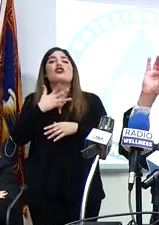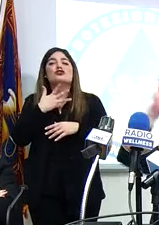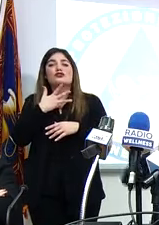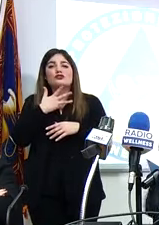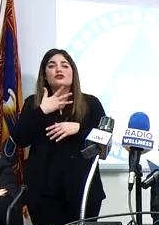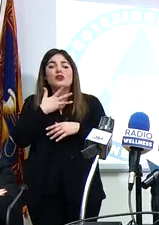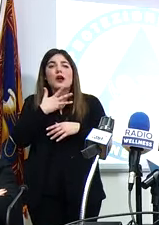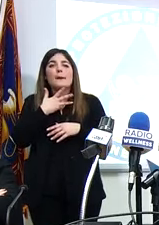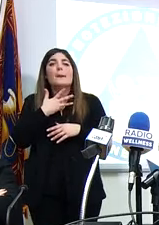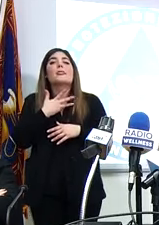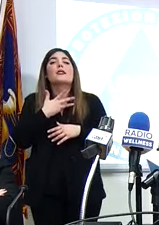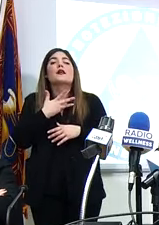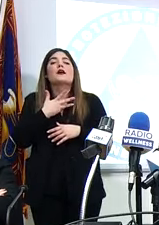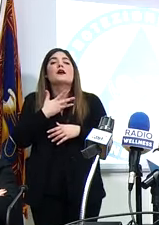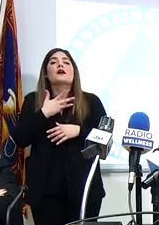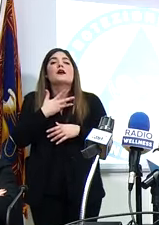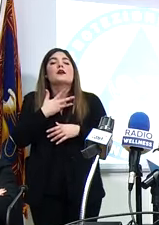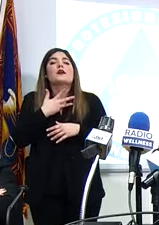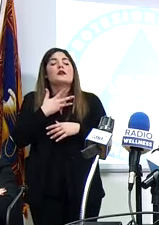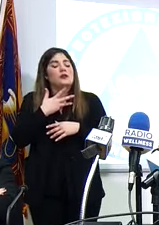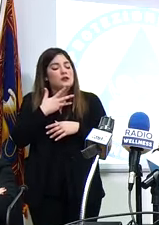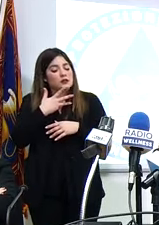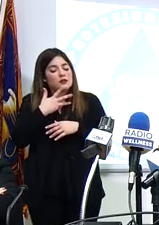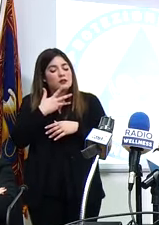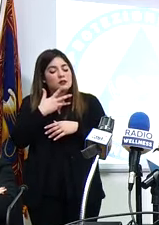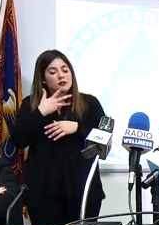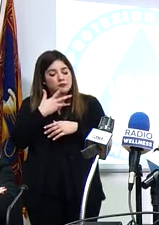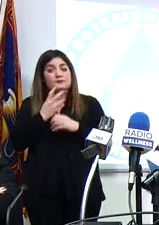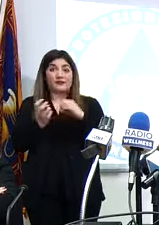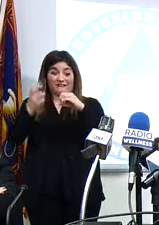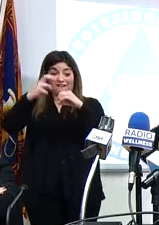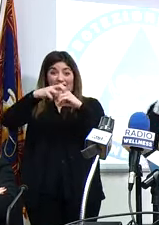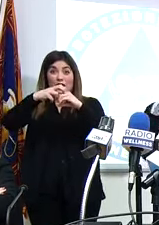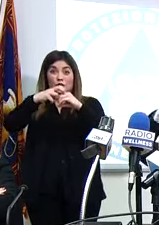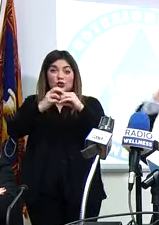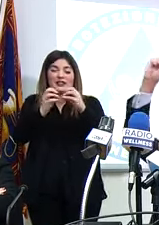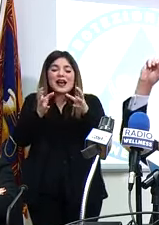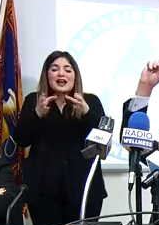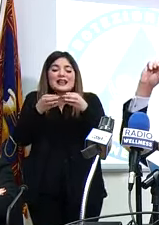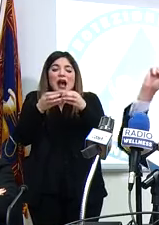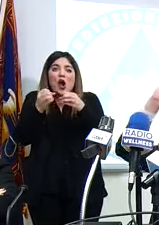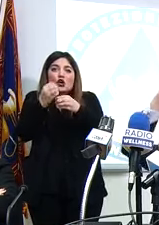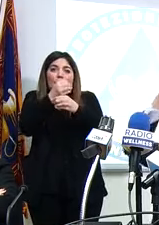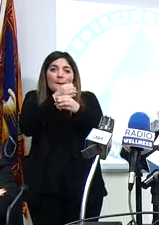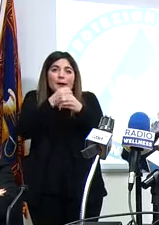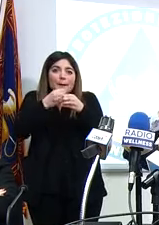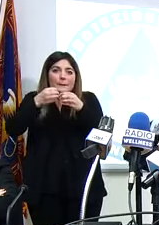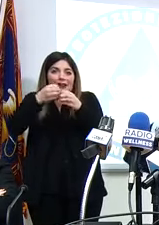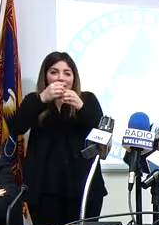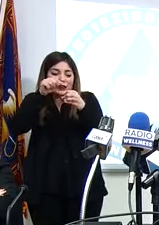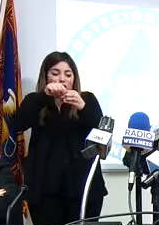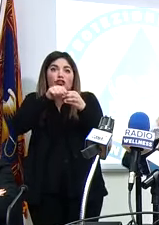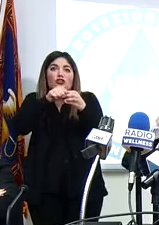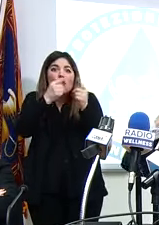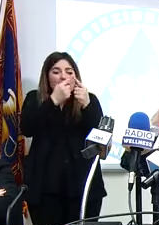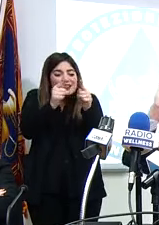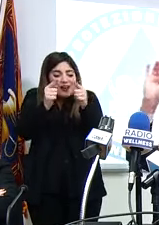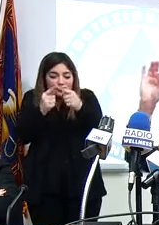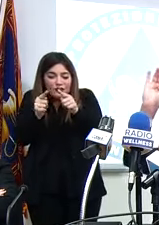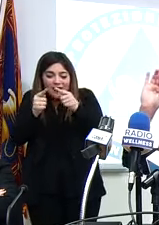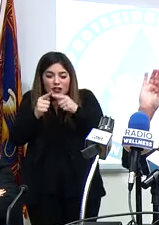lignaggi? Sono un raggruppamento di virus che dal punto di vista filogenetico sono distinti tra di loro, perché hanno